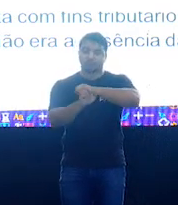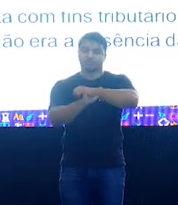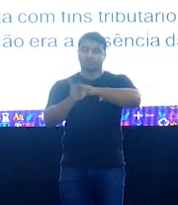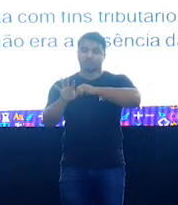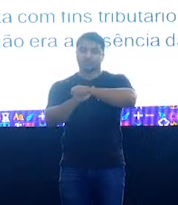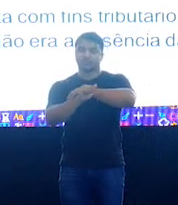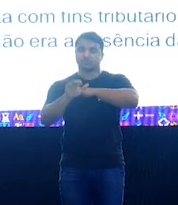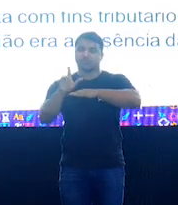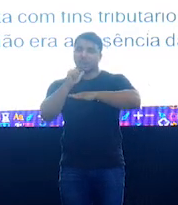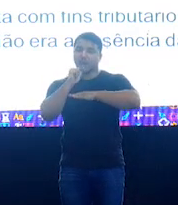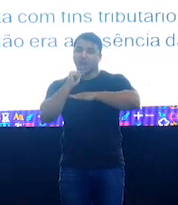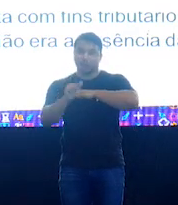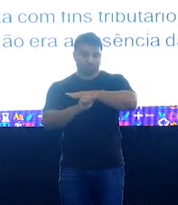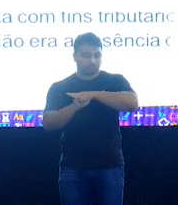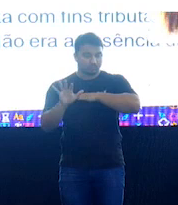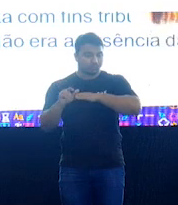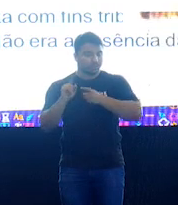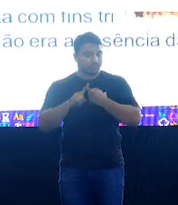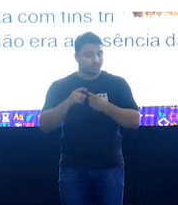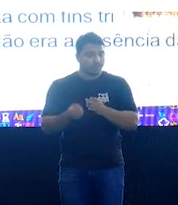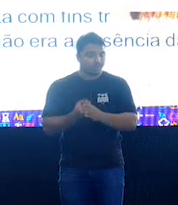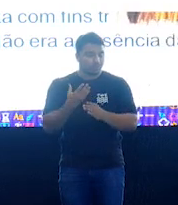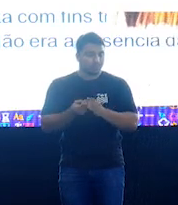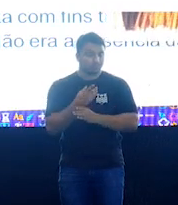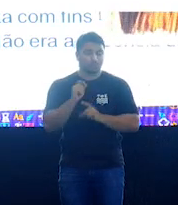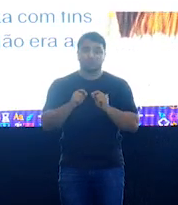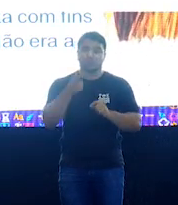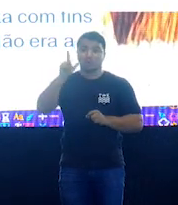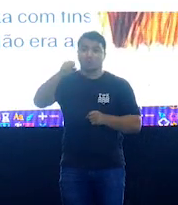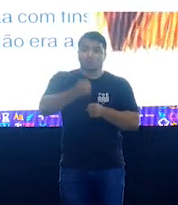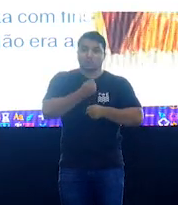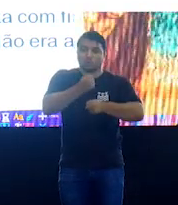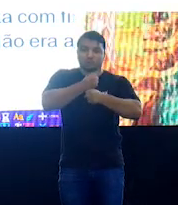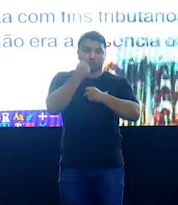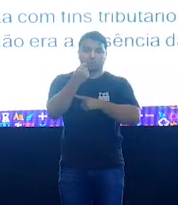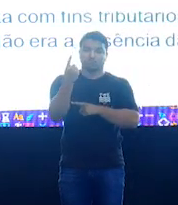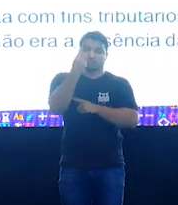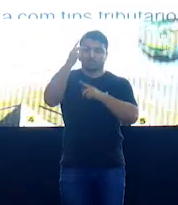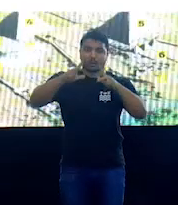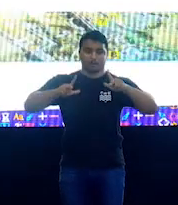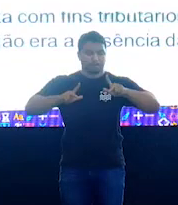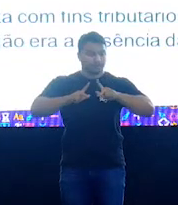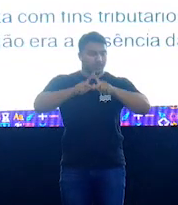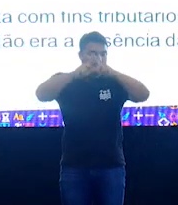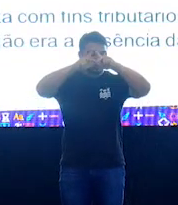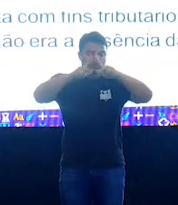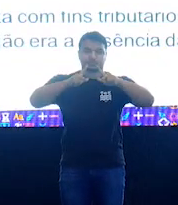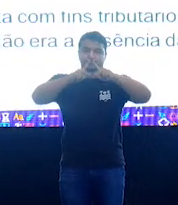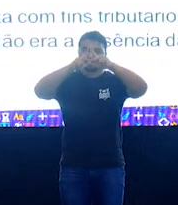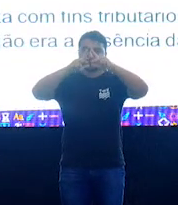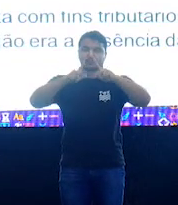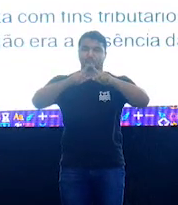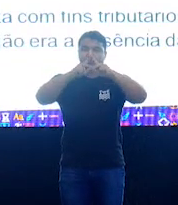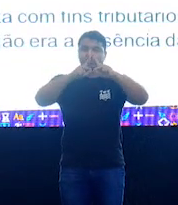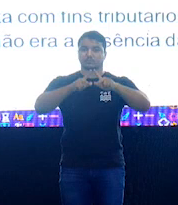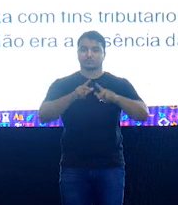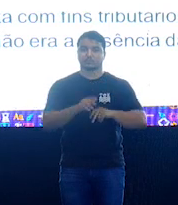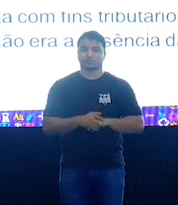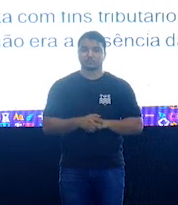E outra coisa que vai ser produzida, as grandes construções, como por exemplo, as grandes pirâmides.